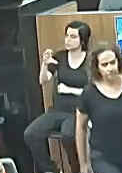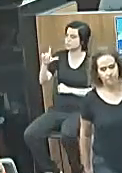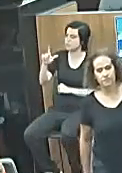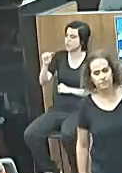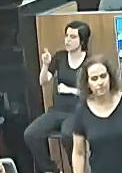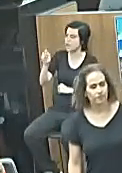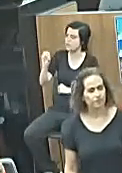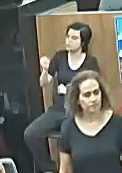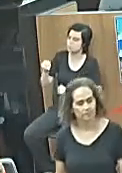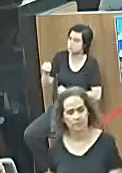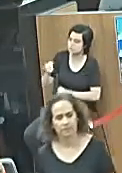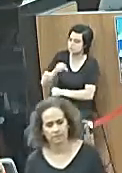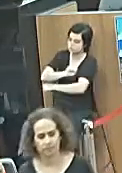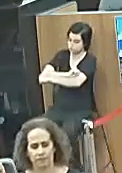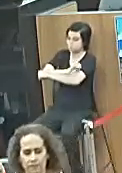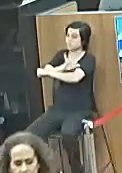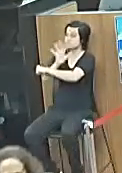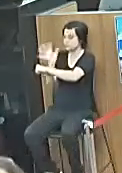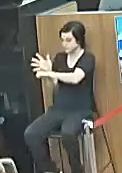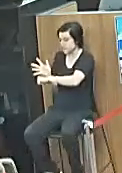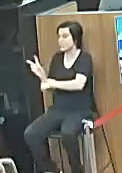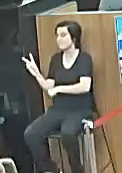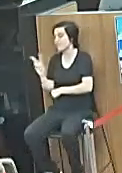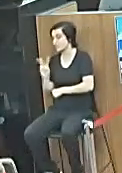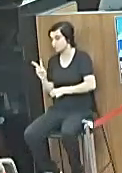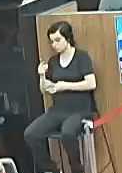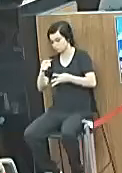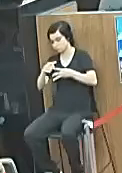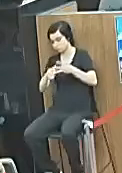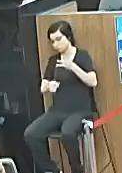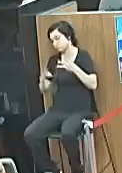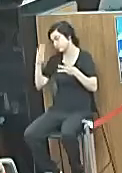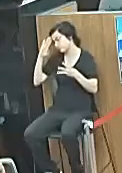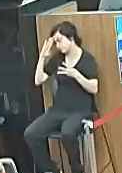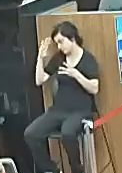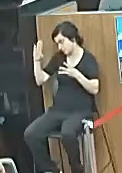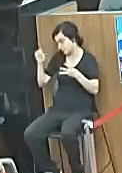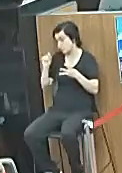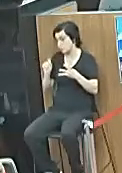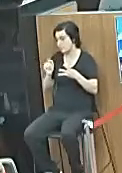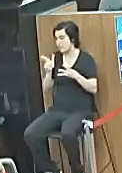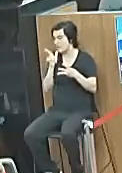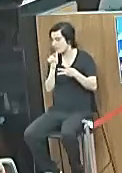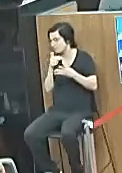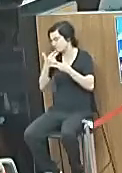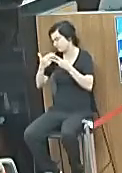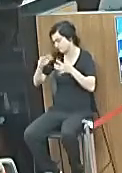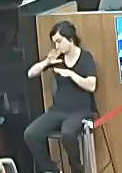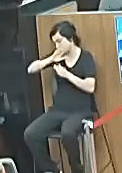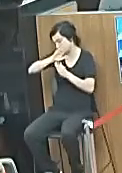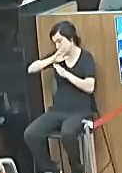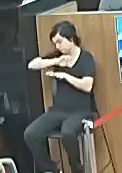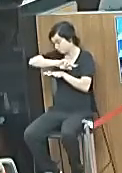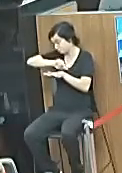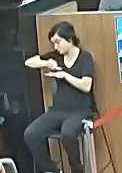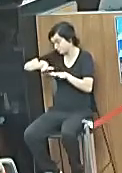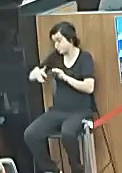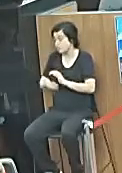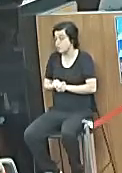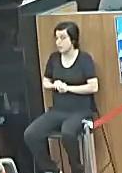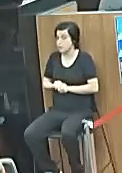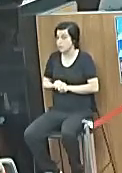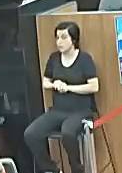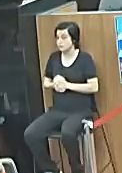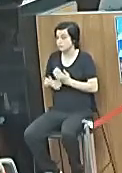familiar e águas né então pela pela minha compreensão e eu creio que vocês devem ter um entendido isso